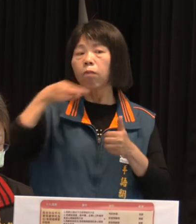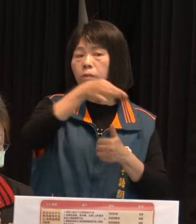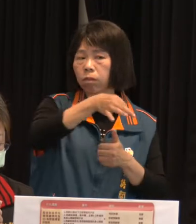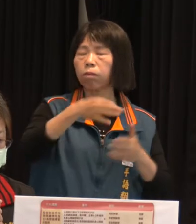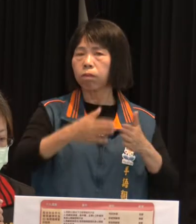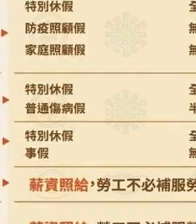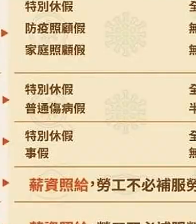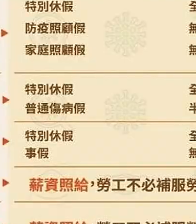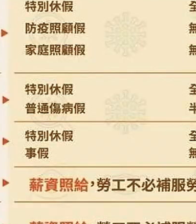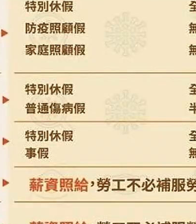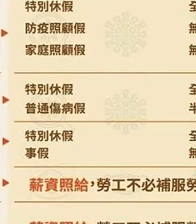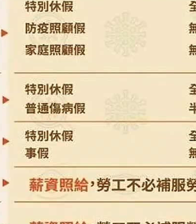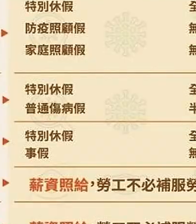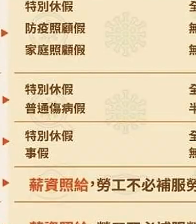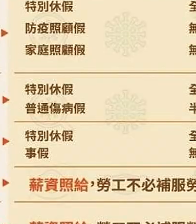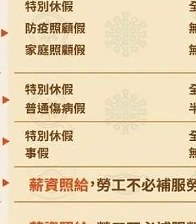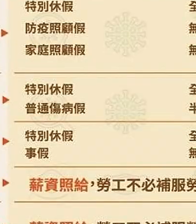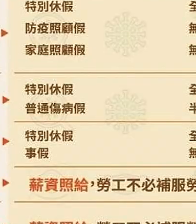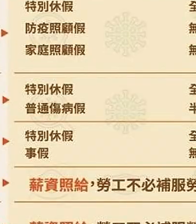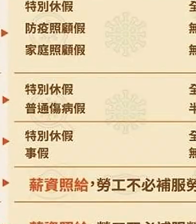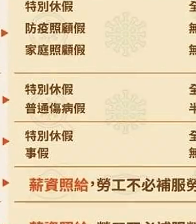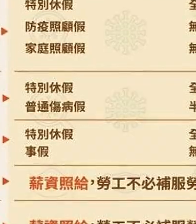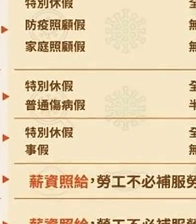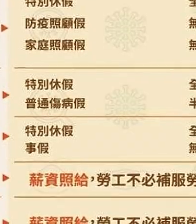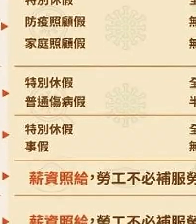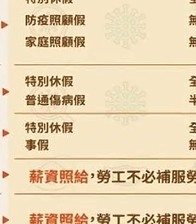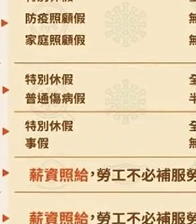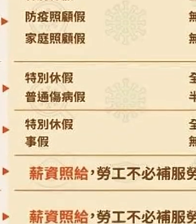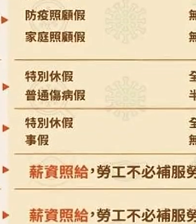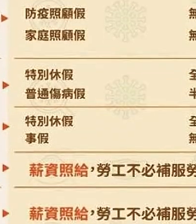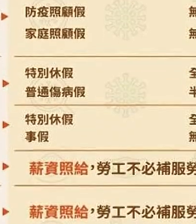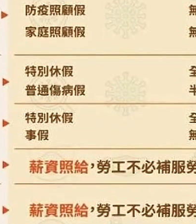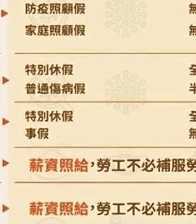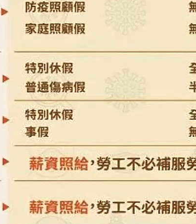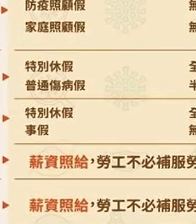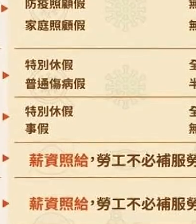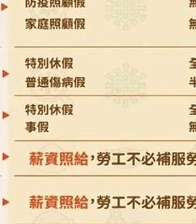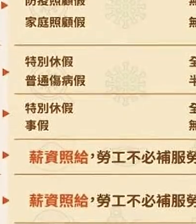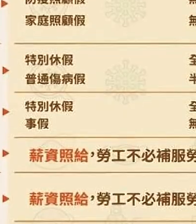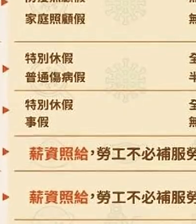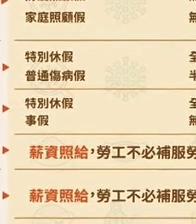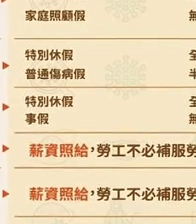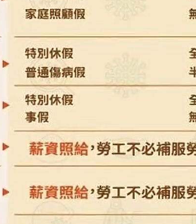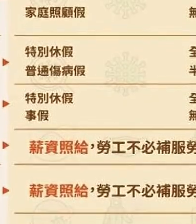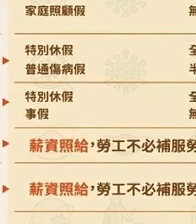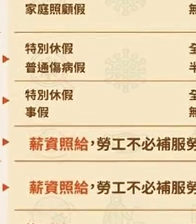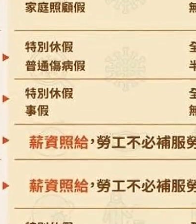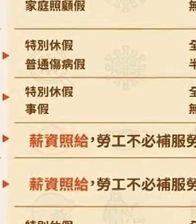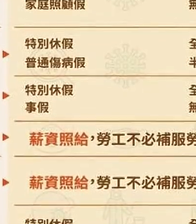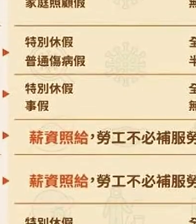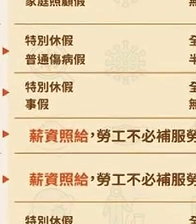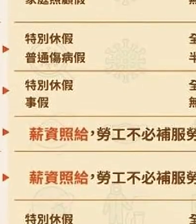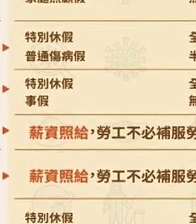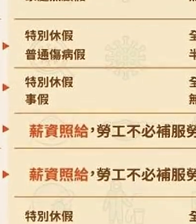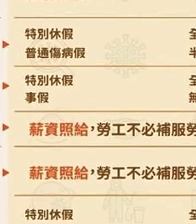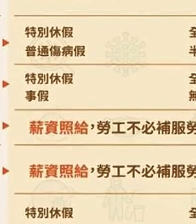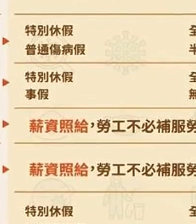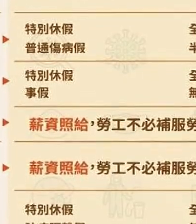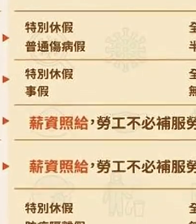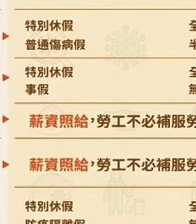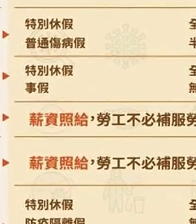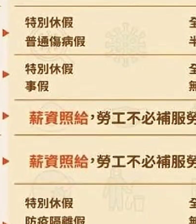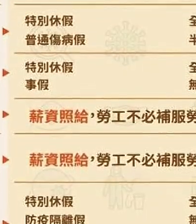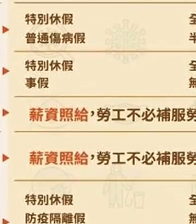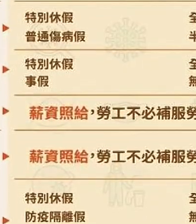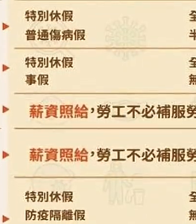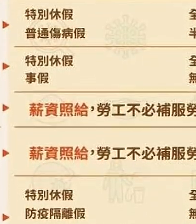资。那第三个是我们的乡亲配合卫生主管机关进行隔离或是检疫的措施，如